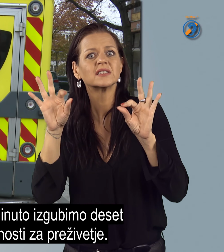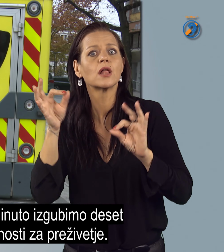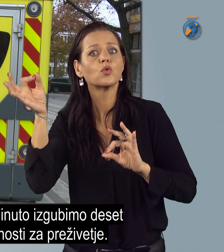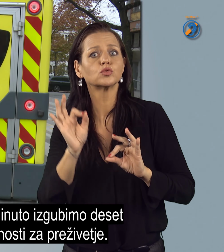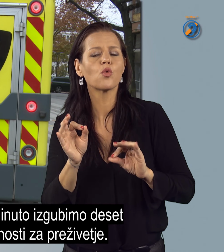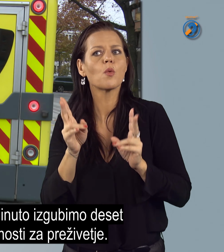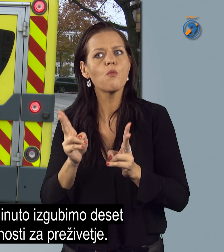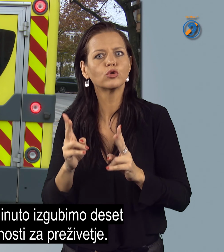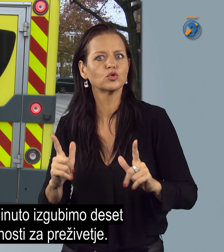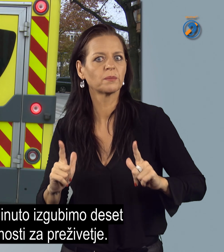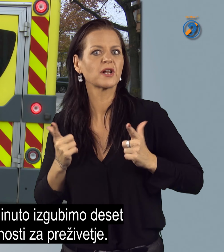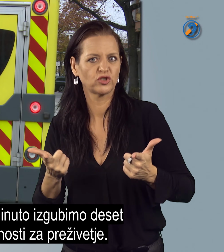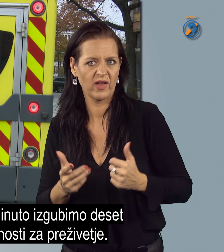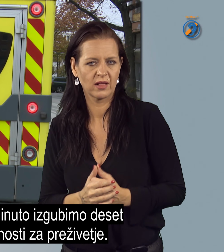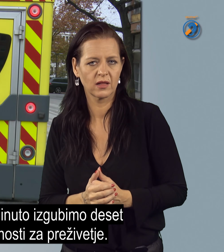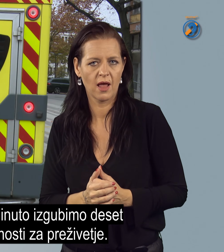preživetje.